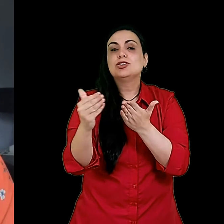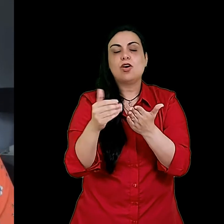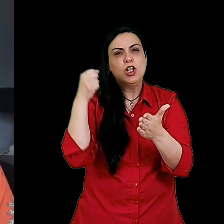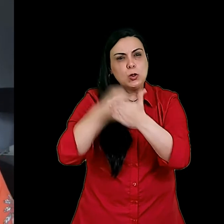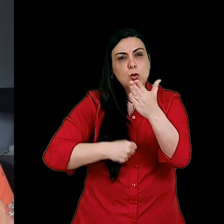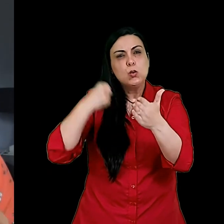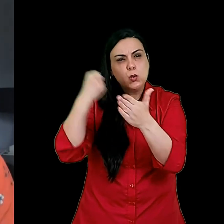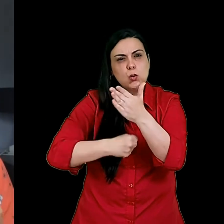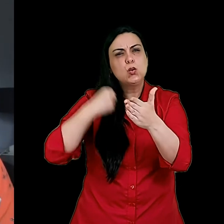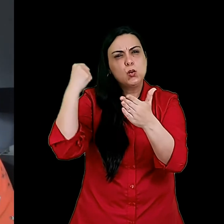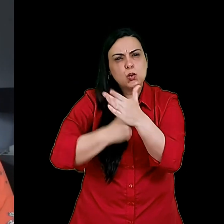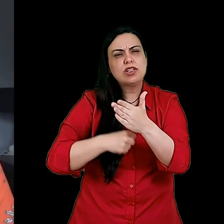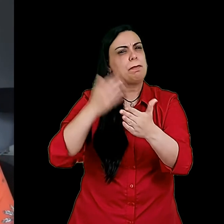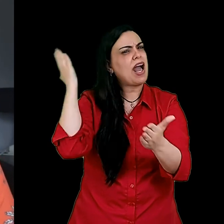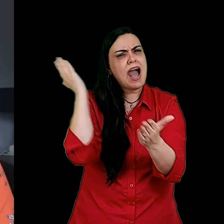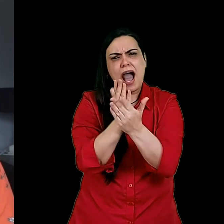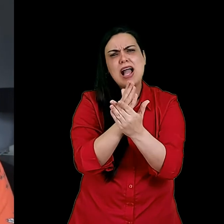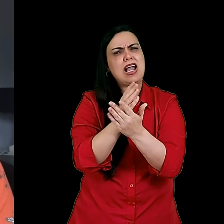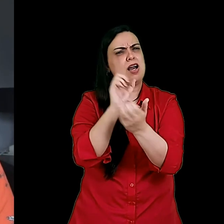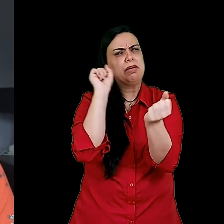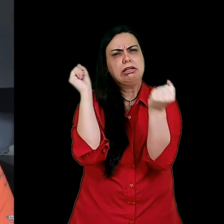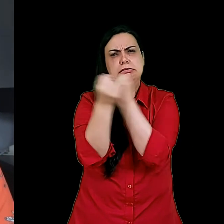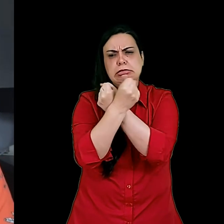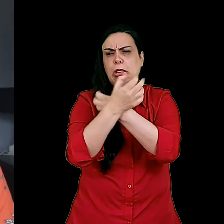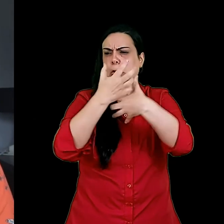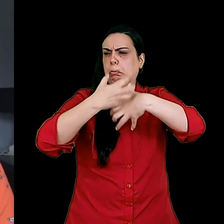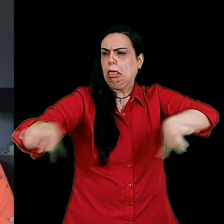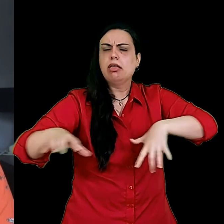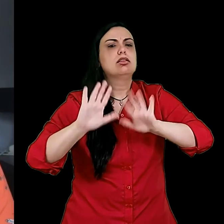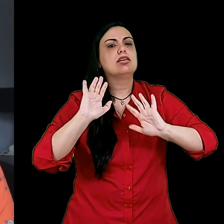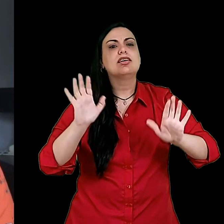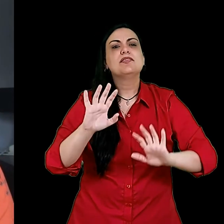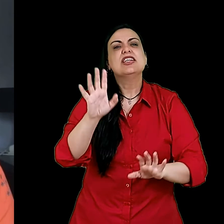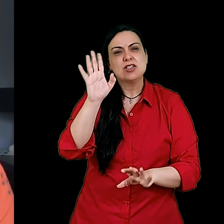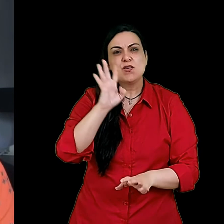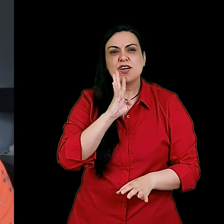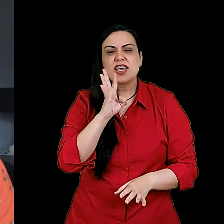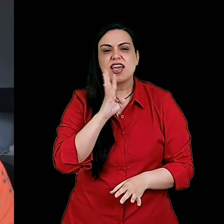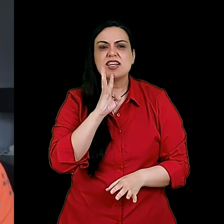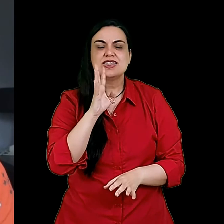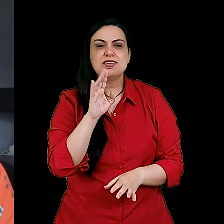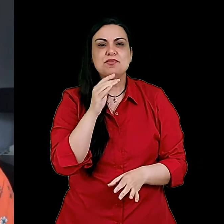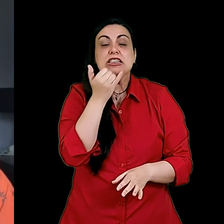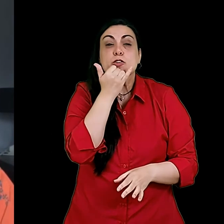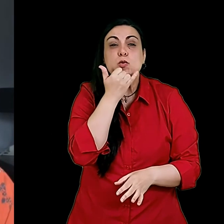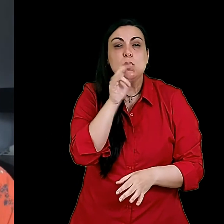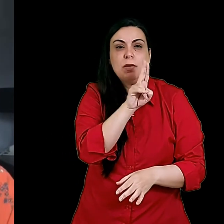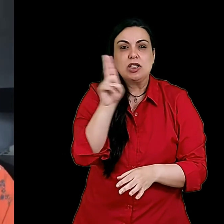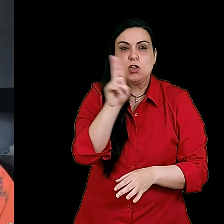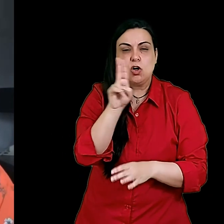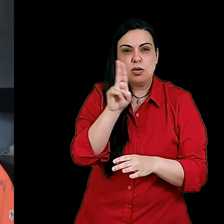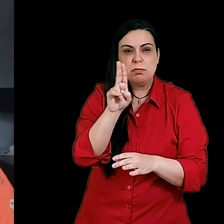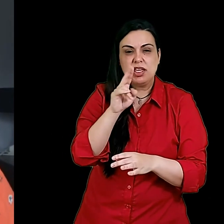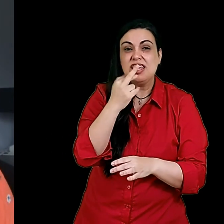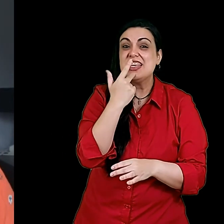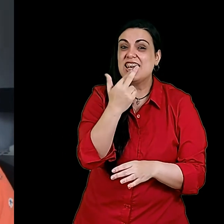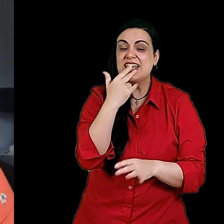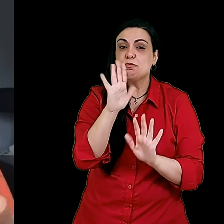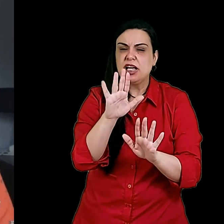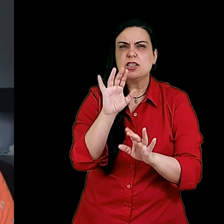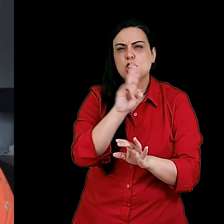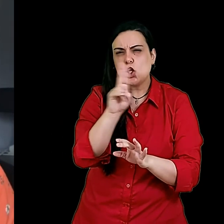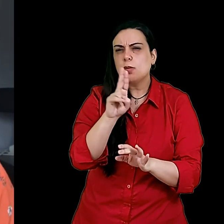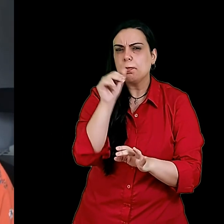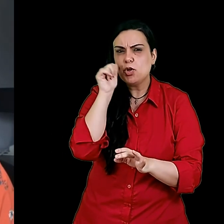ali o embate para a segregação acabar nos Estados Unidos da América. Harriet, eu não sei se você já ouviu esse nome,